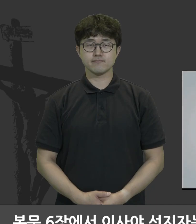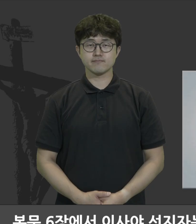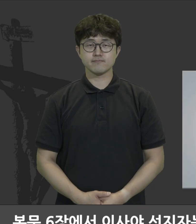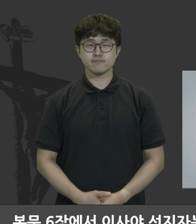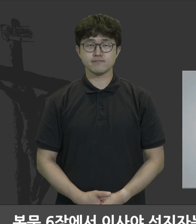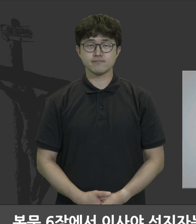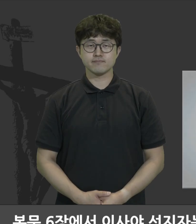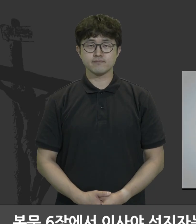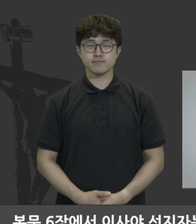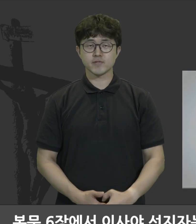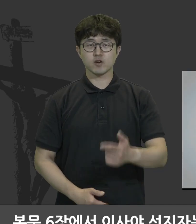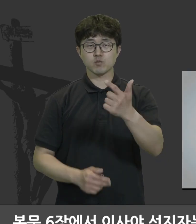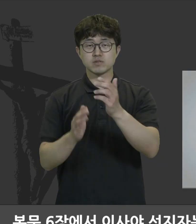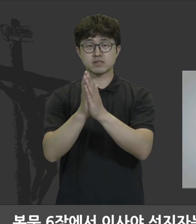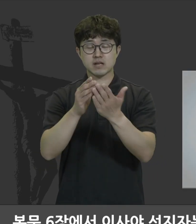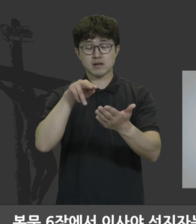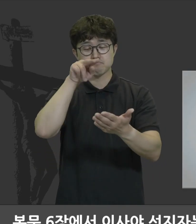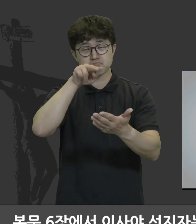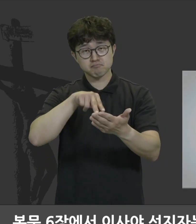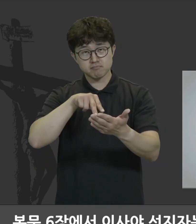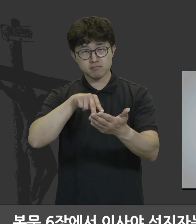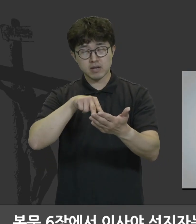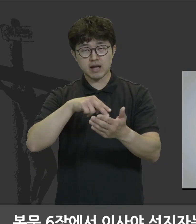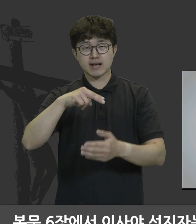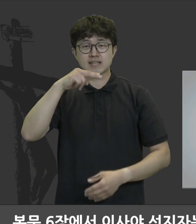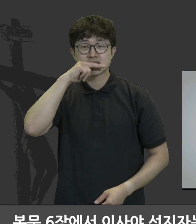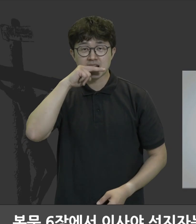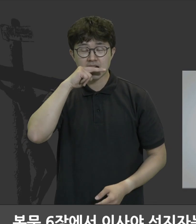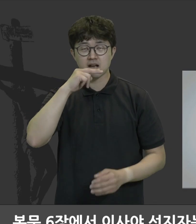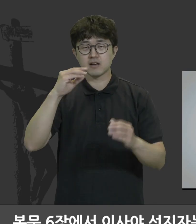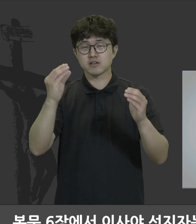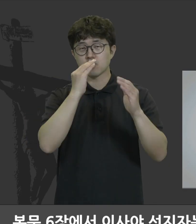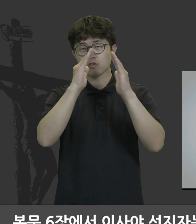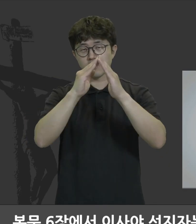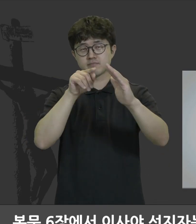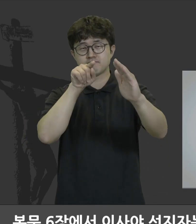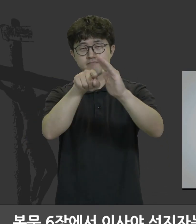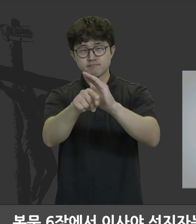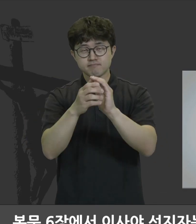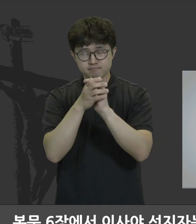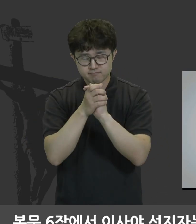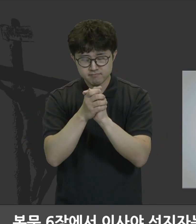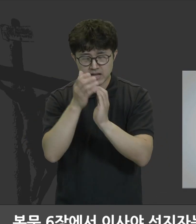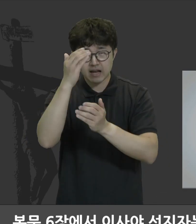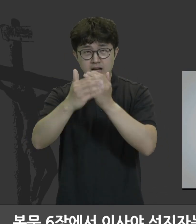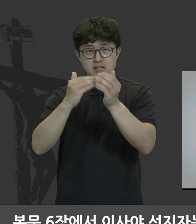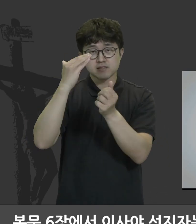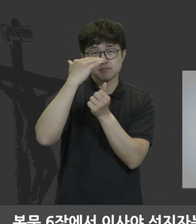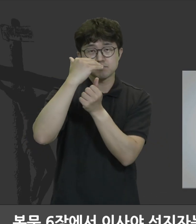본문 6장에서 이사야 선지자는 성전을 방문하던 중 하나님의 부르심을 받고 환상을